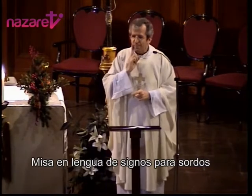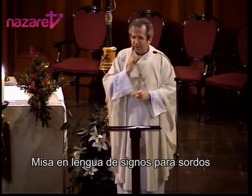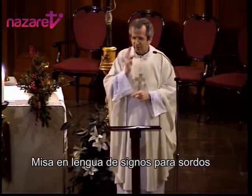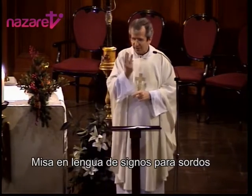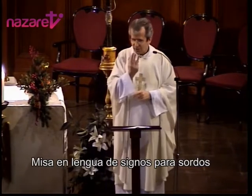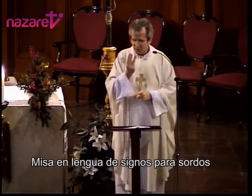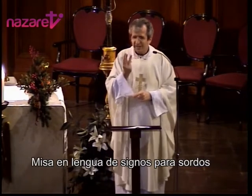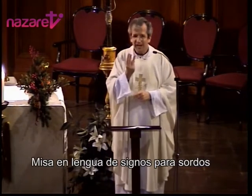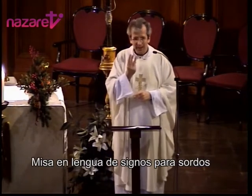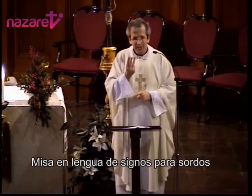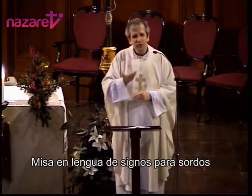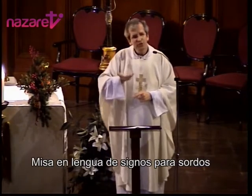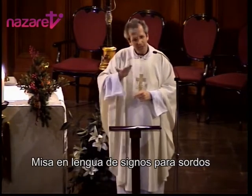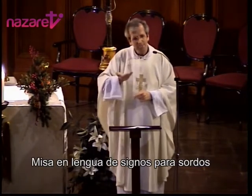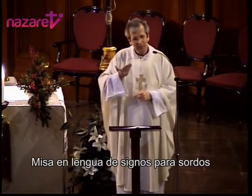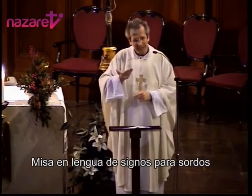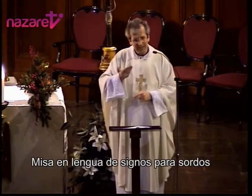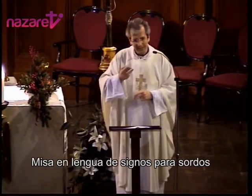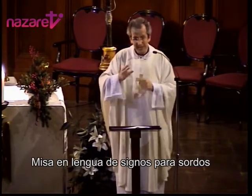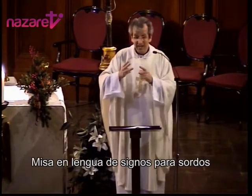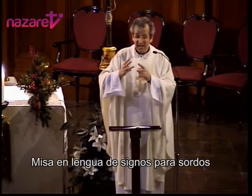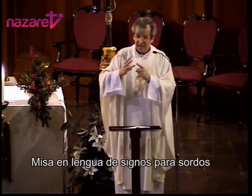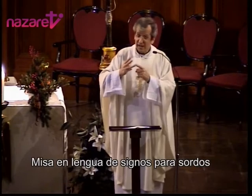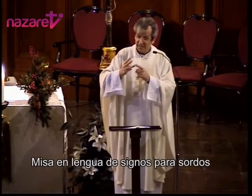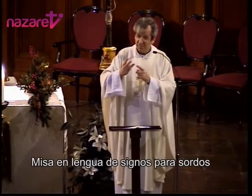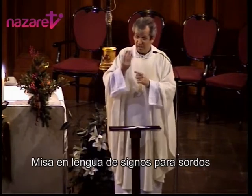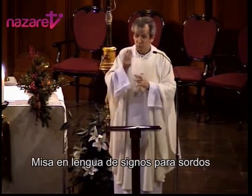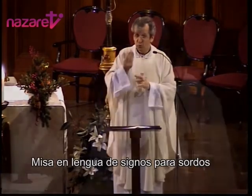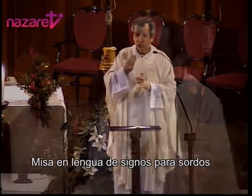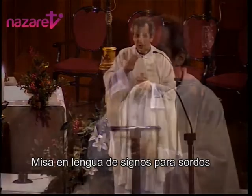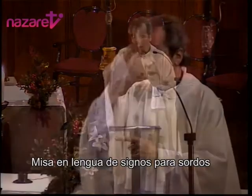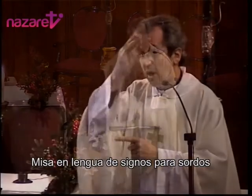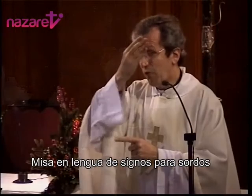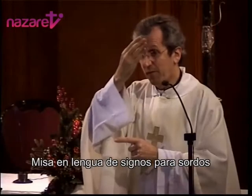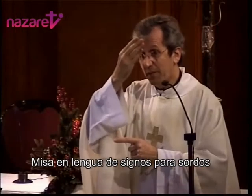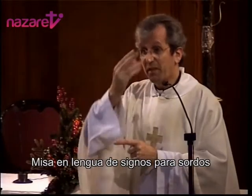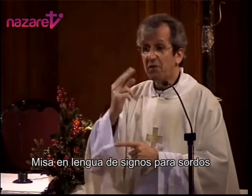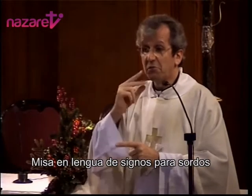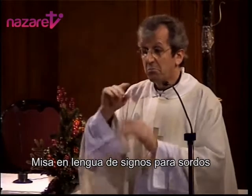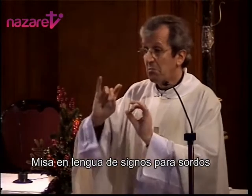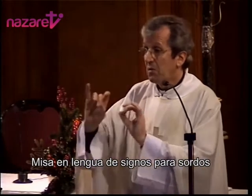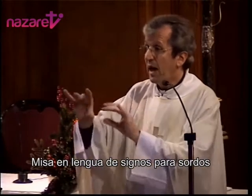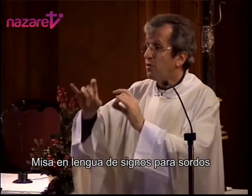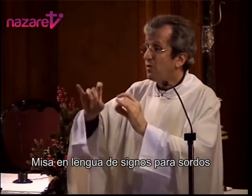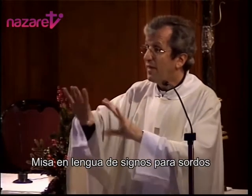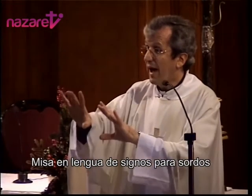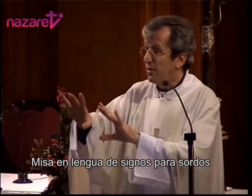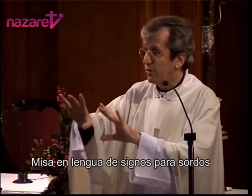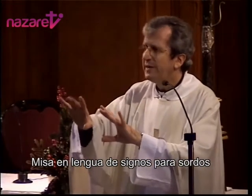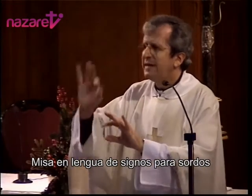confirmación. Esos tres sacramentos importantes. Qué lástima que muchas la confirmación la ha ido dejando.